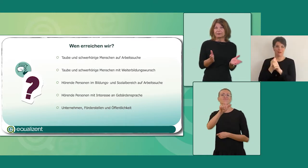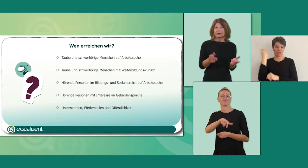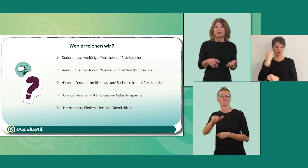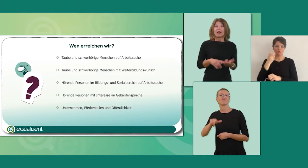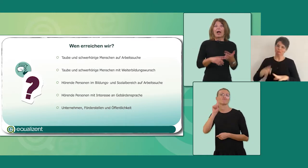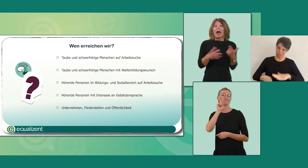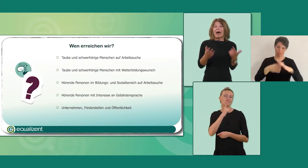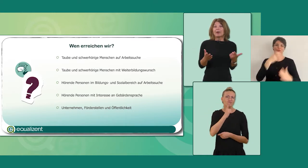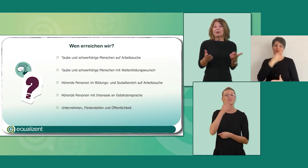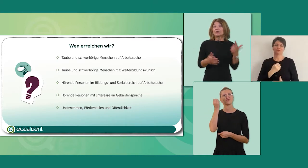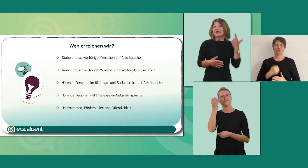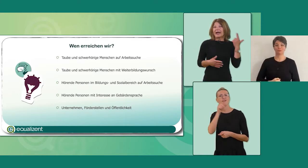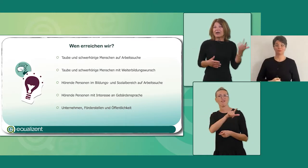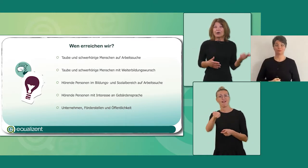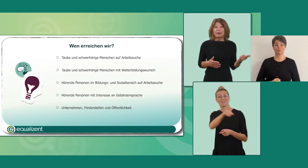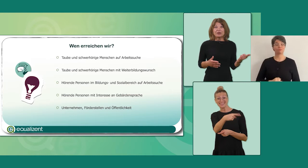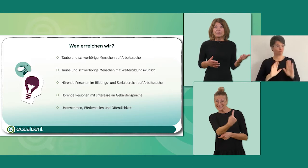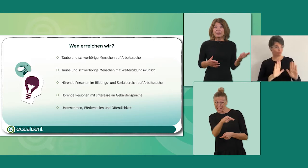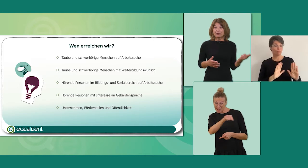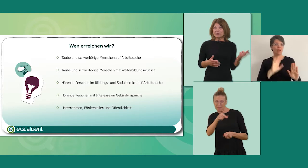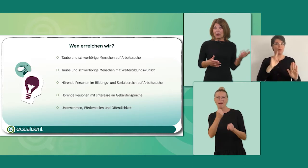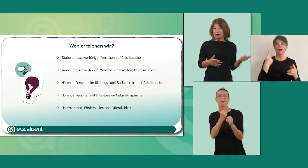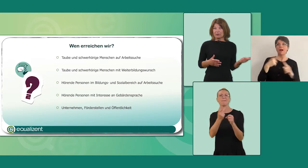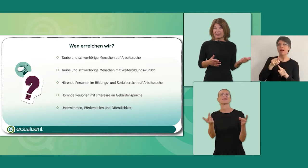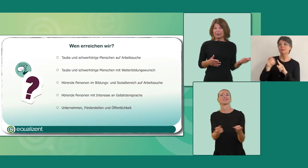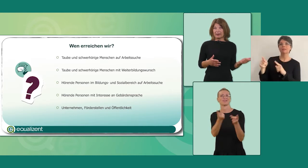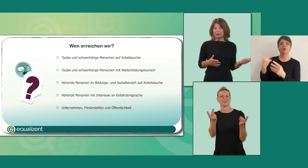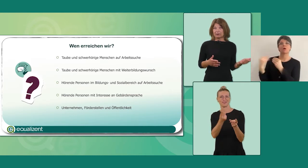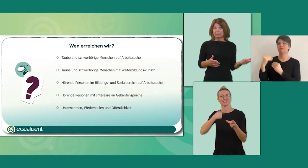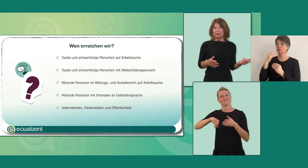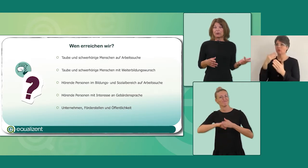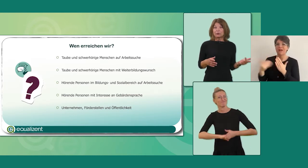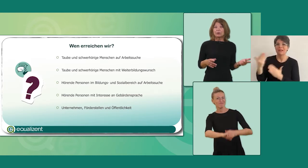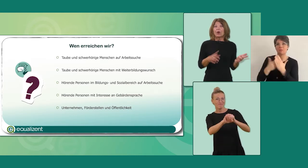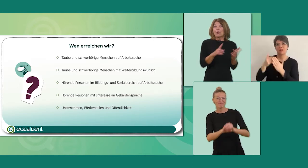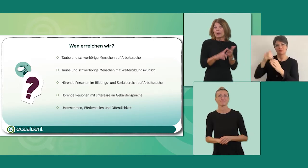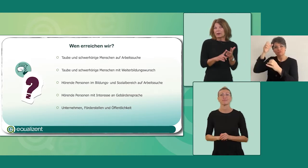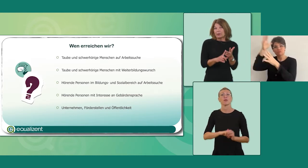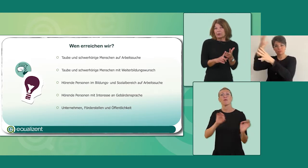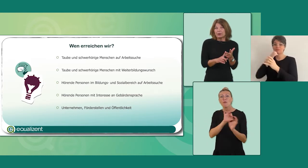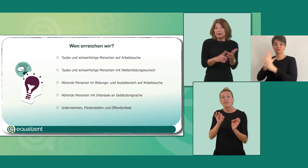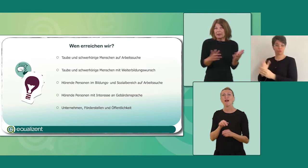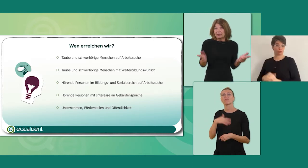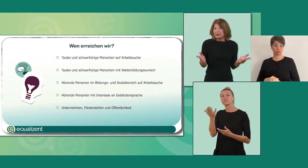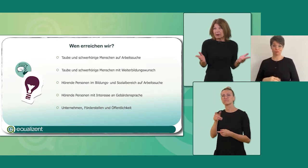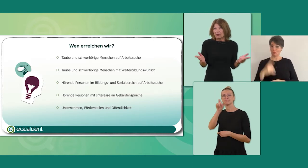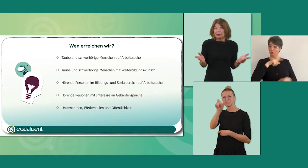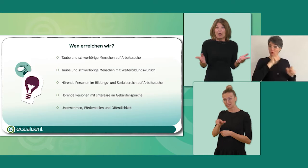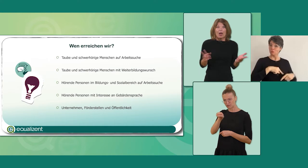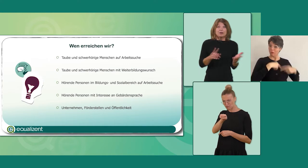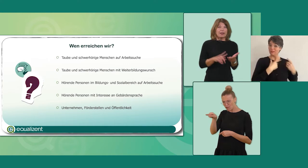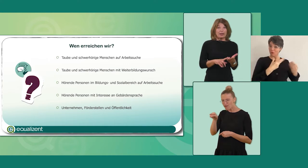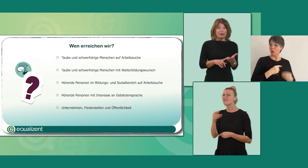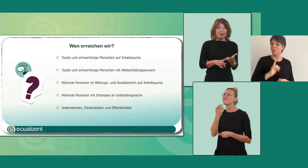helfen. Aber uns erreichen auch Menschen mit dem Wunsch nach Aus- und Weiterbildung. Und hörende Personen sind ebenfalls